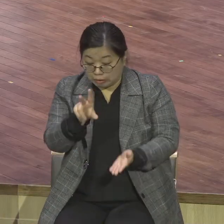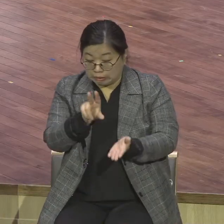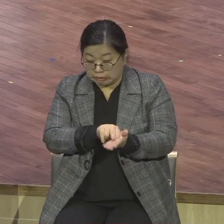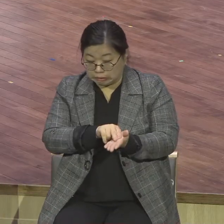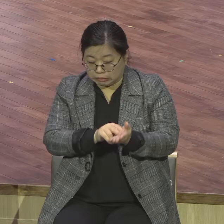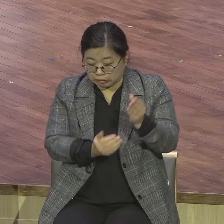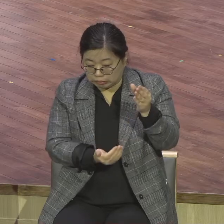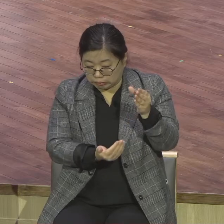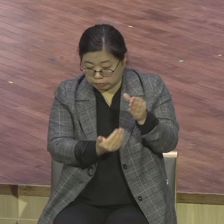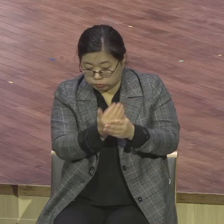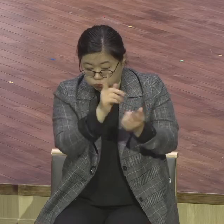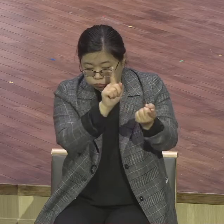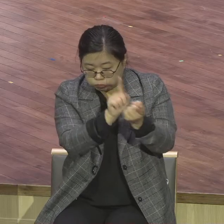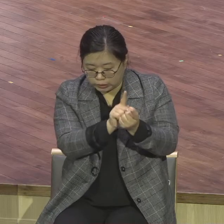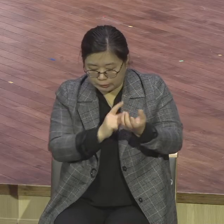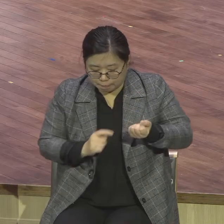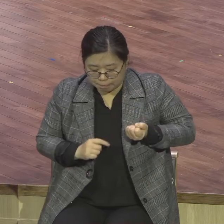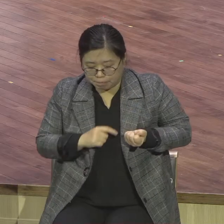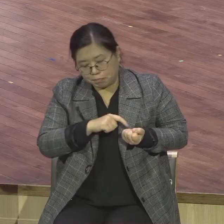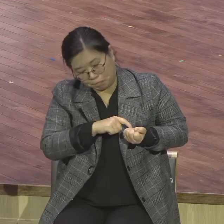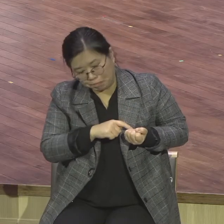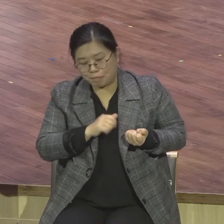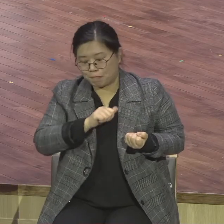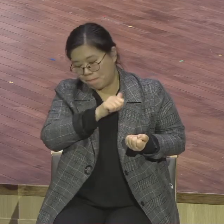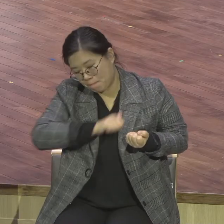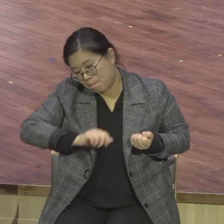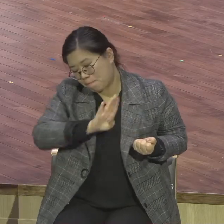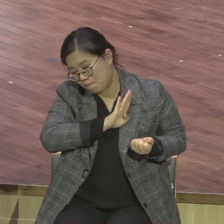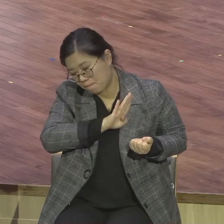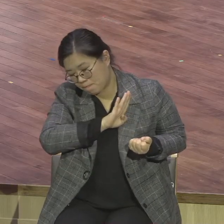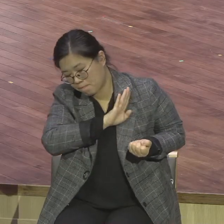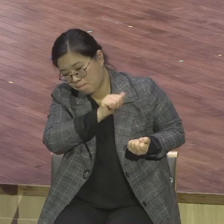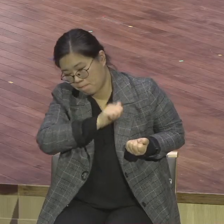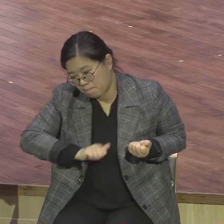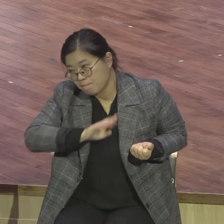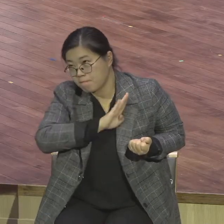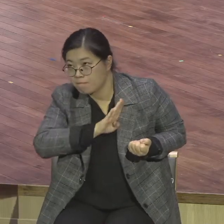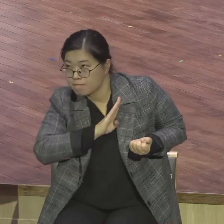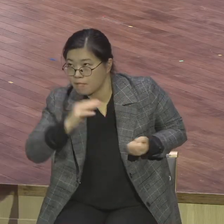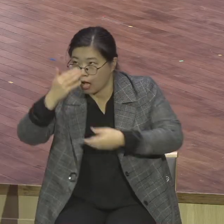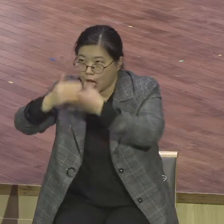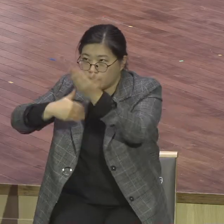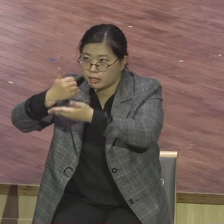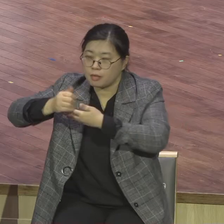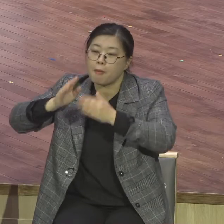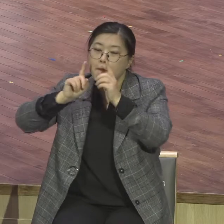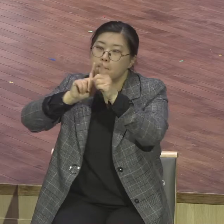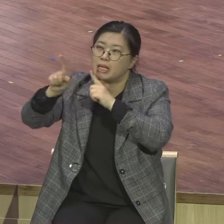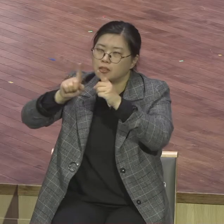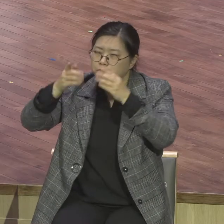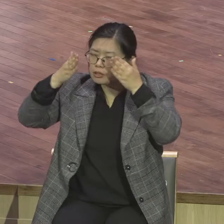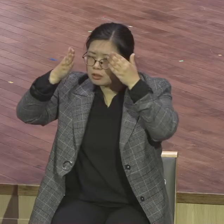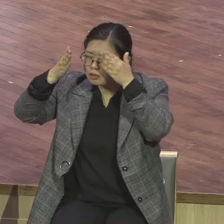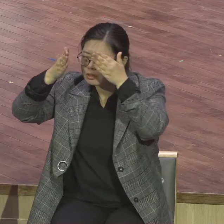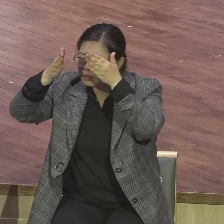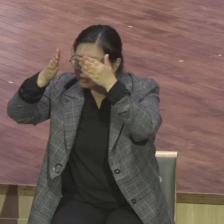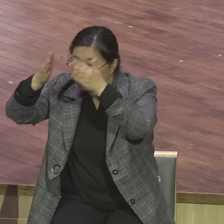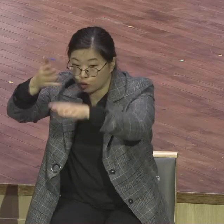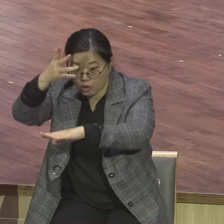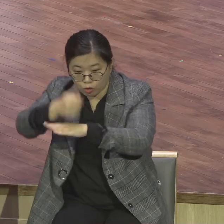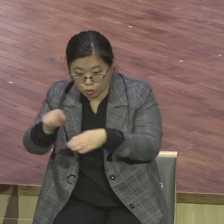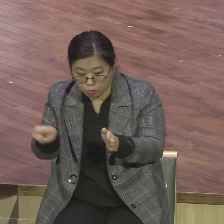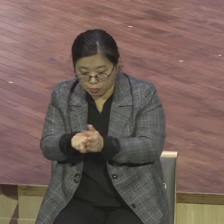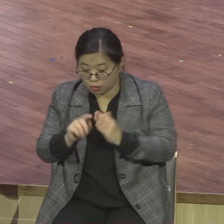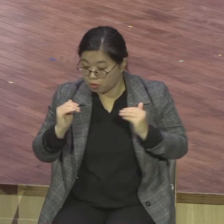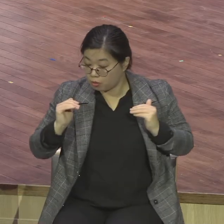통하여 이겨나가는 사람은 나중에 그 믿음이 확 커서 영향을 엄청 입히게 돼 있어요. 그런